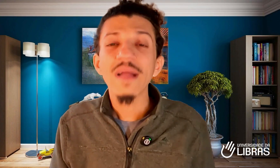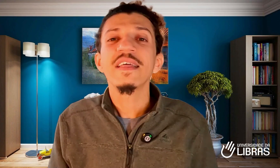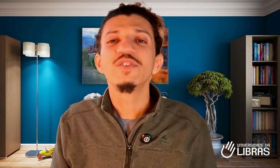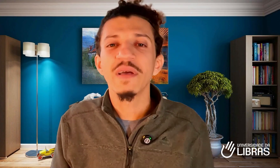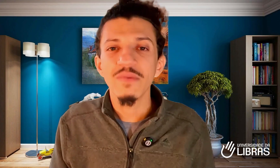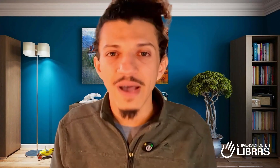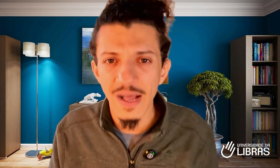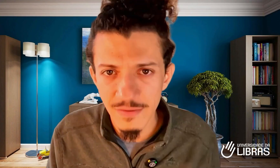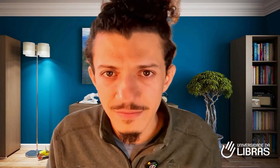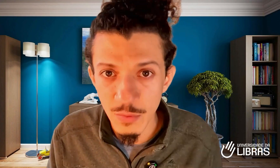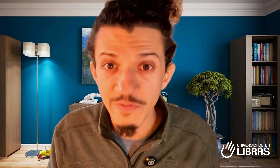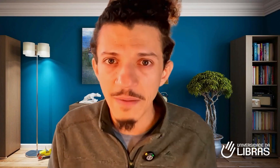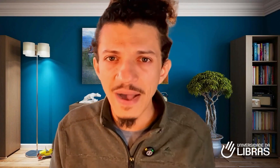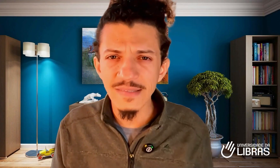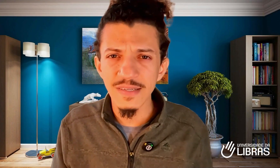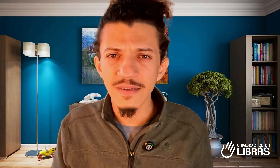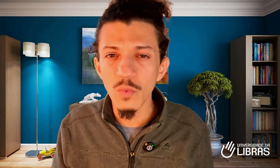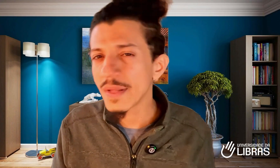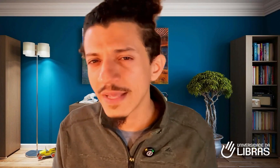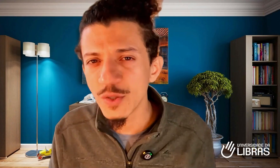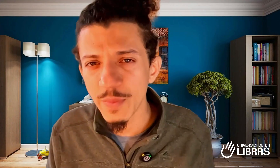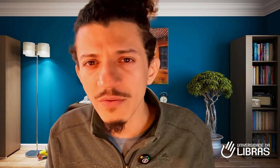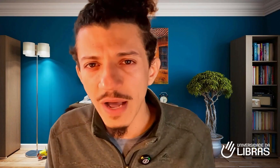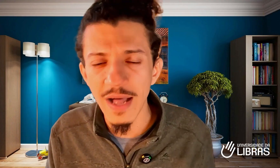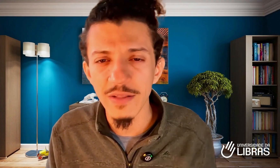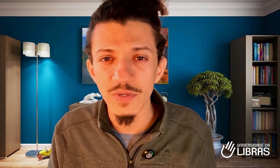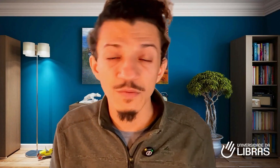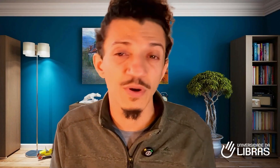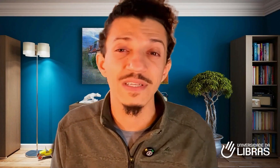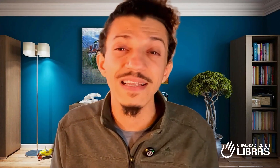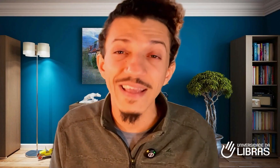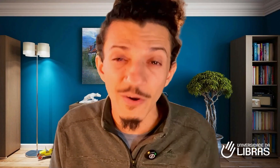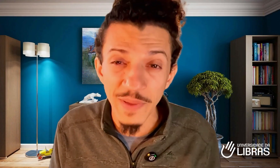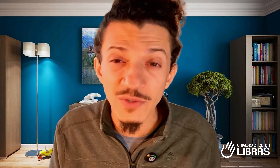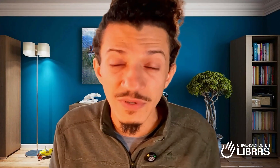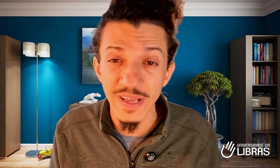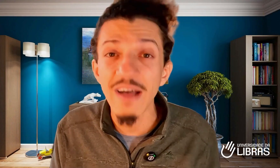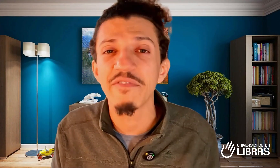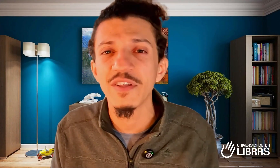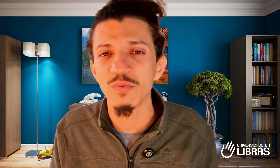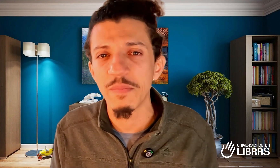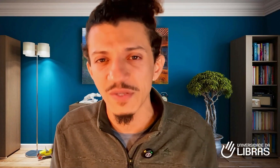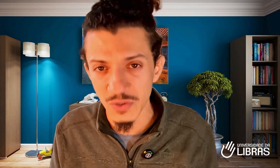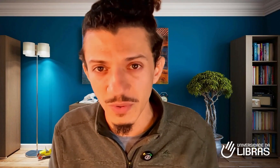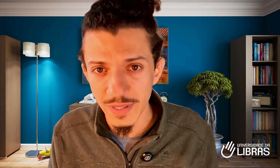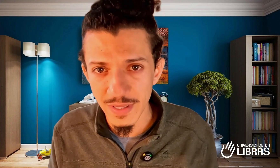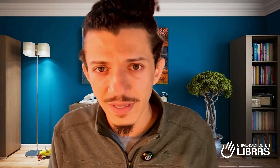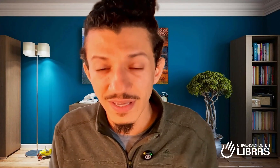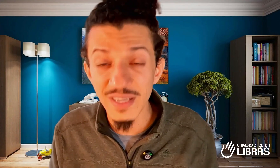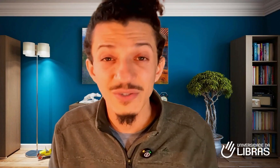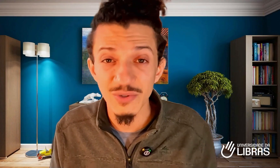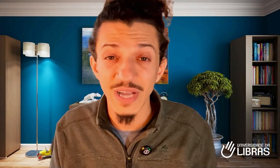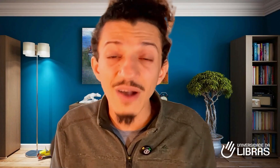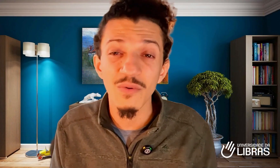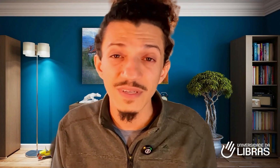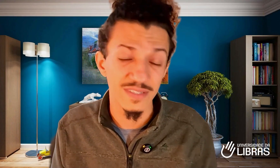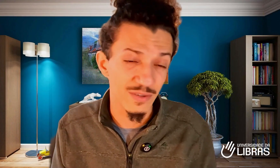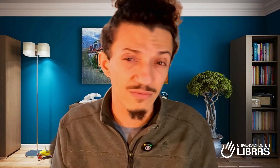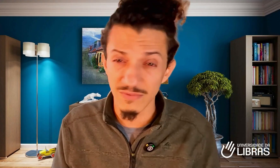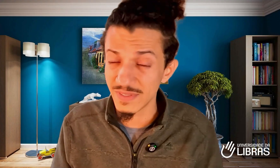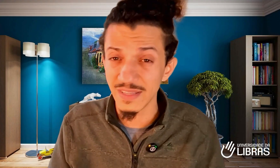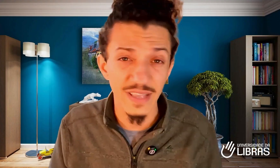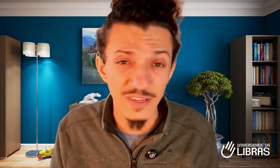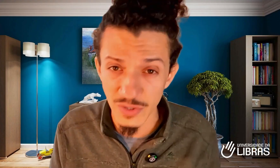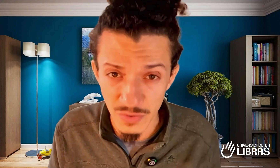um atendimento errado. Na farmácia, um atendimento errado. Isso pode literalmente custar a vida de uma pessoa. E isso já aconteceu